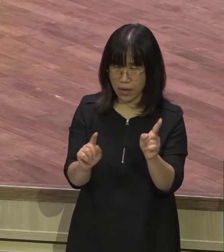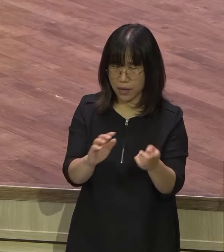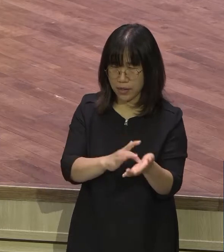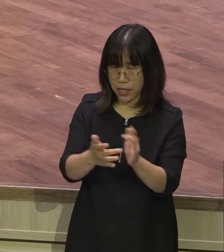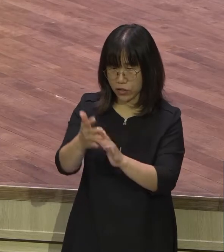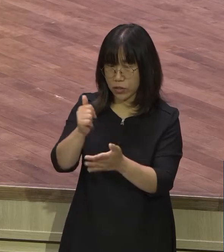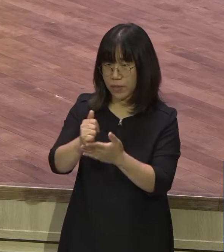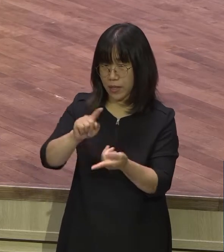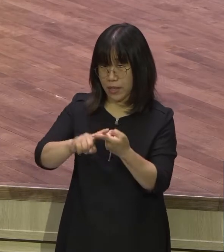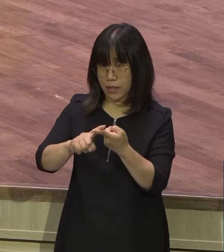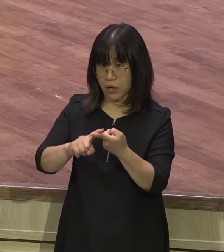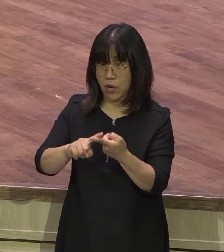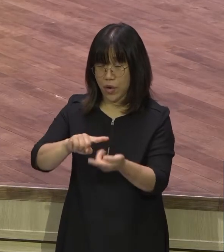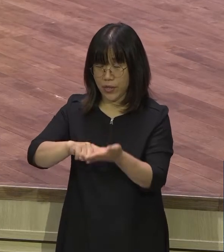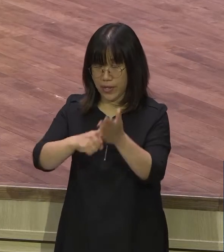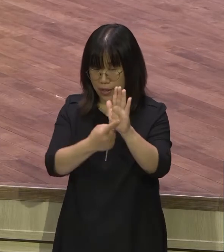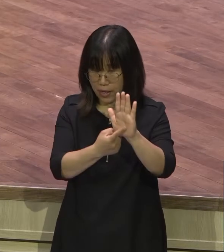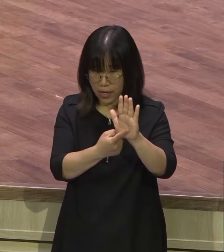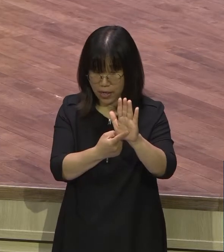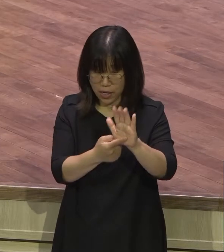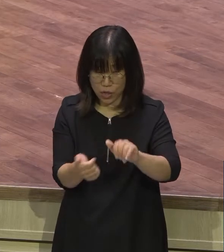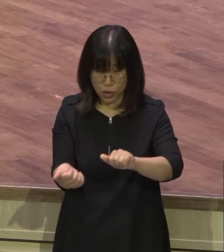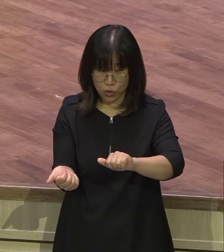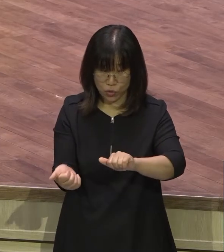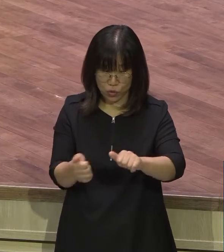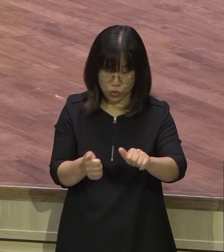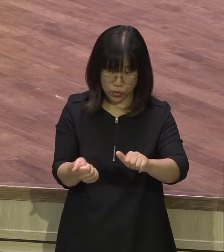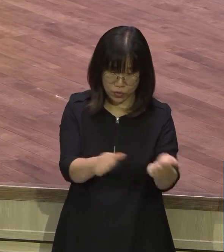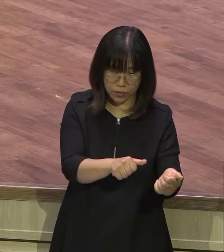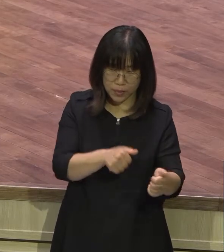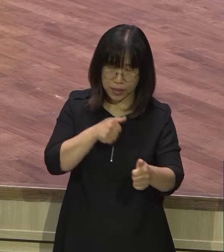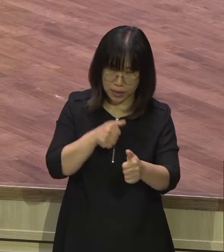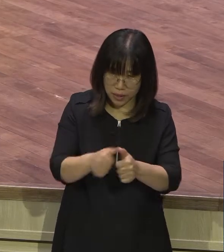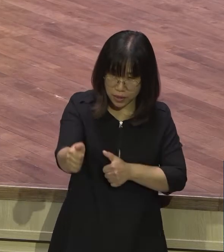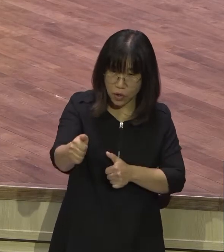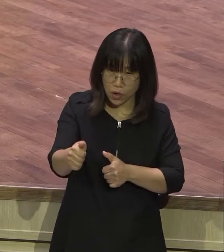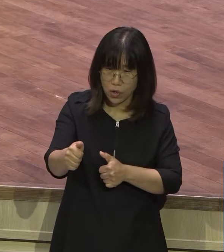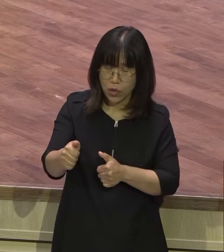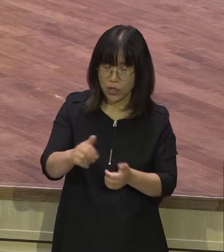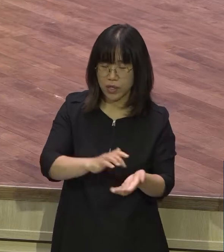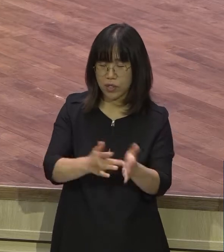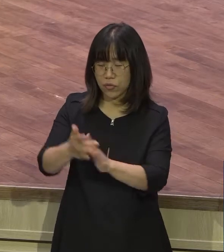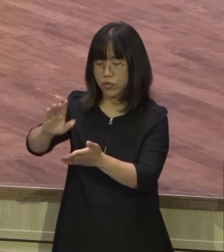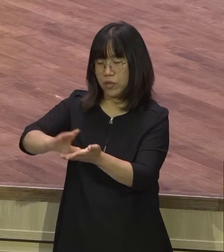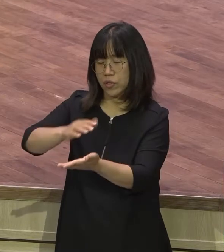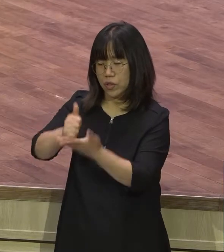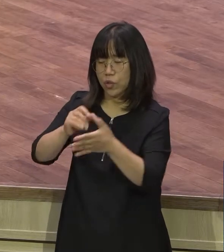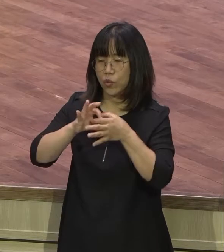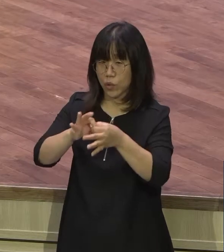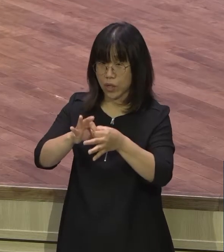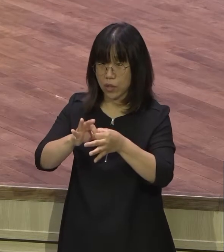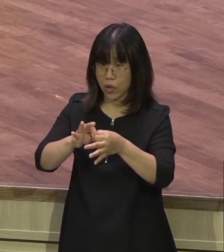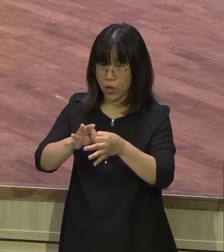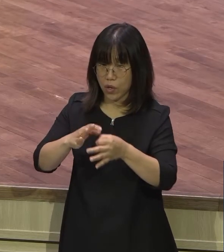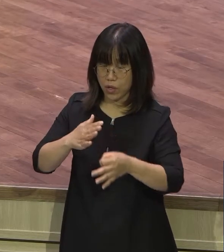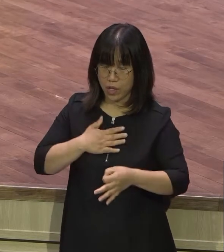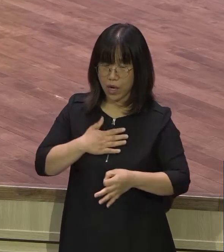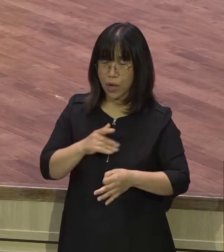죽음을 이기시고 잠자는 자들의 천열매가 되신 예수 그리스도를 통해서 우리가 뭘 얻었습니까